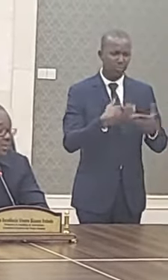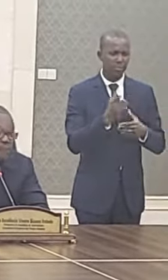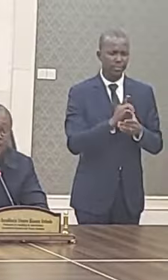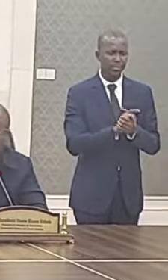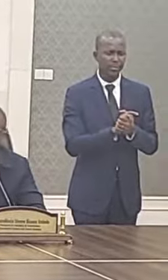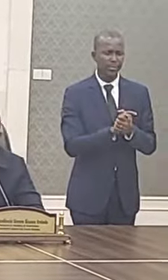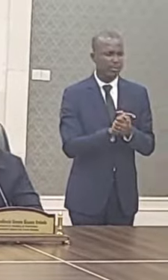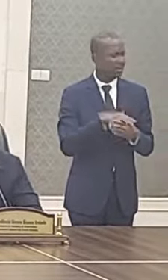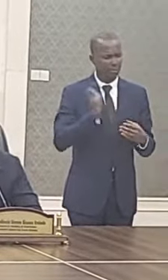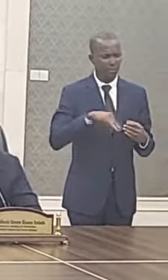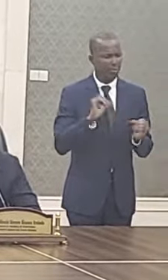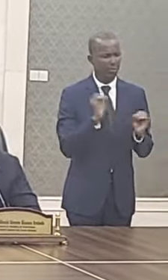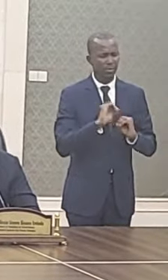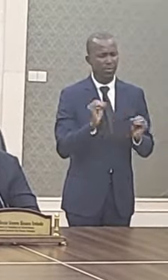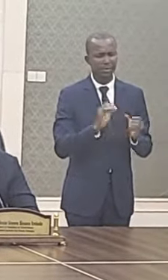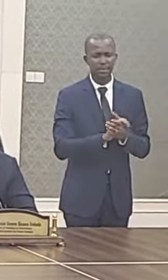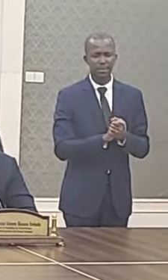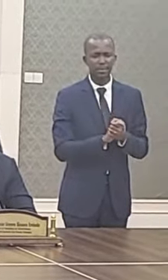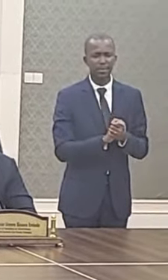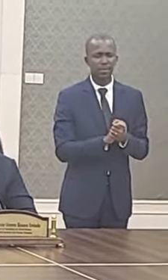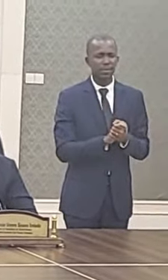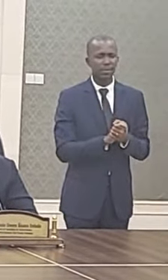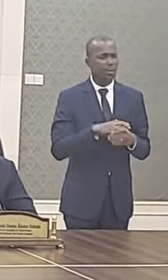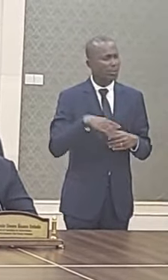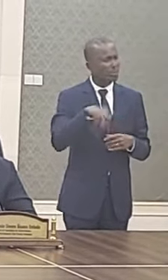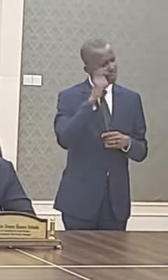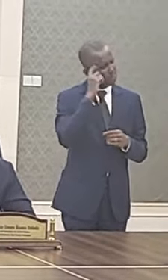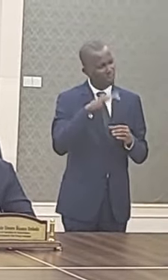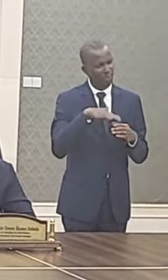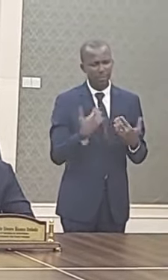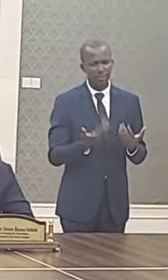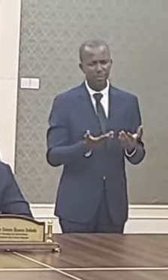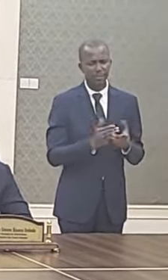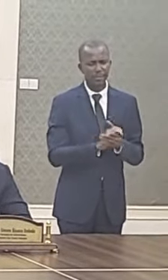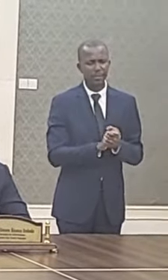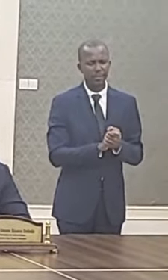Ce n'était pas facile. Les gens nous ont mal compris.